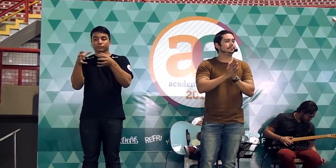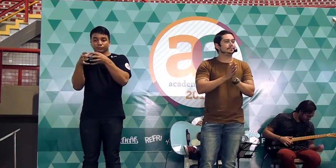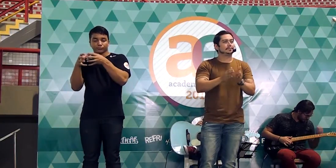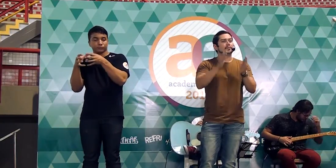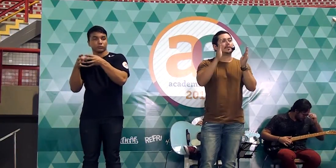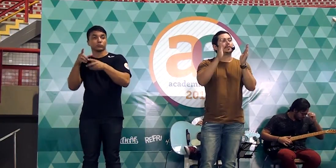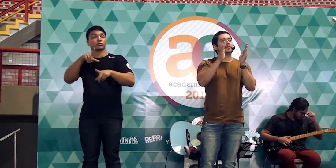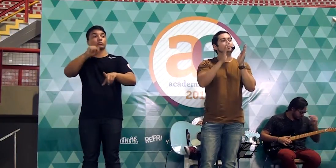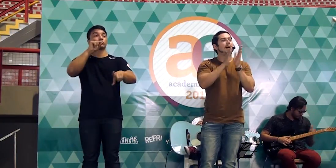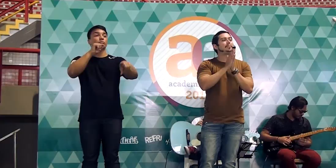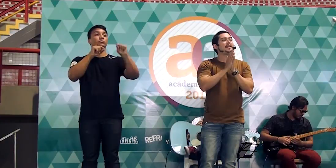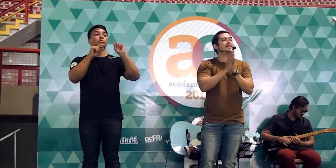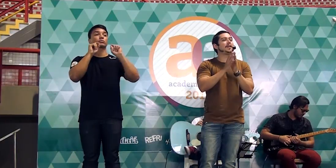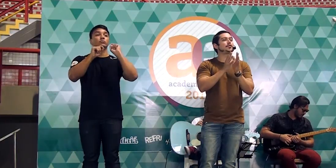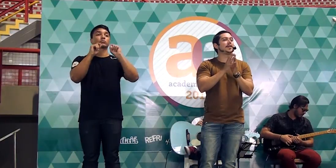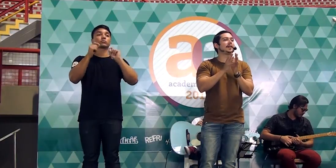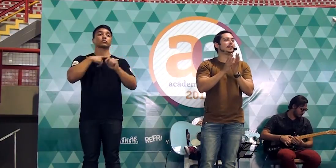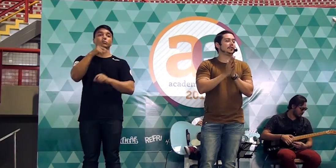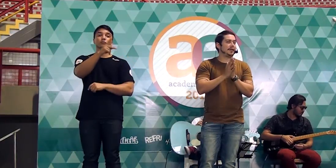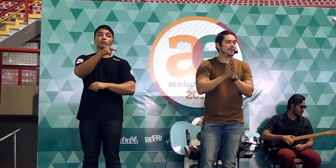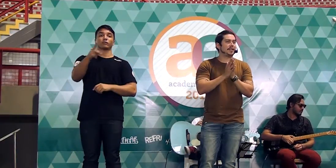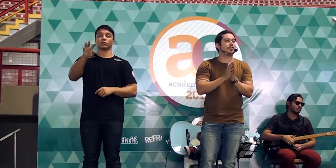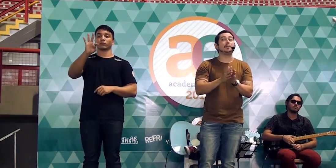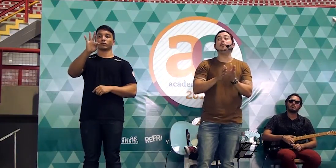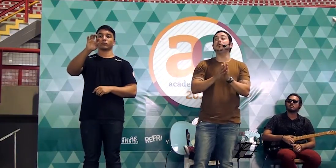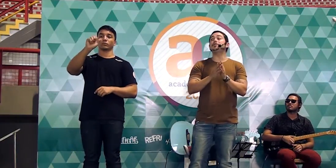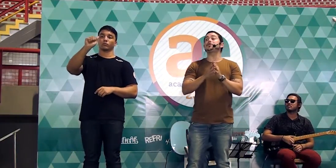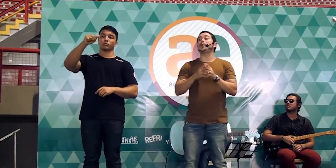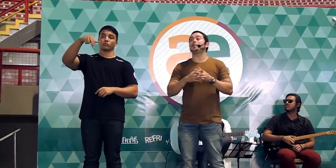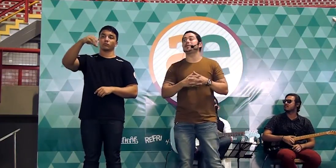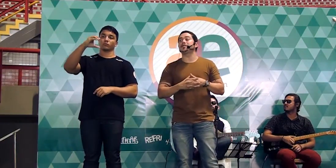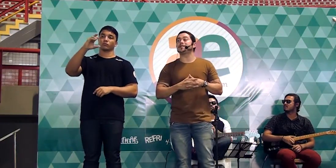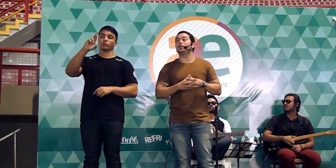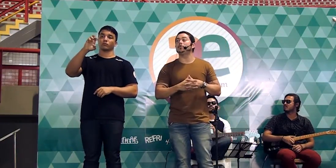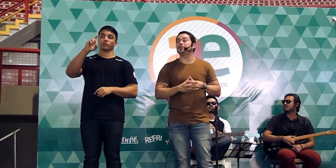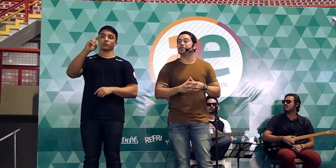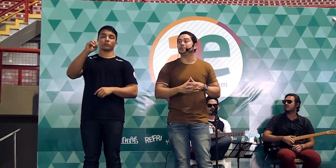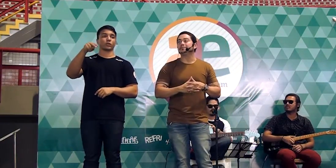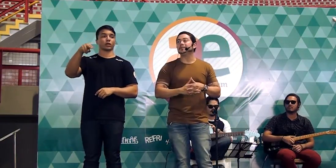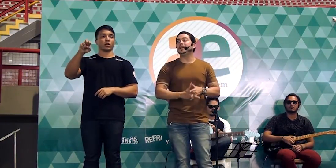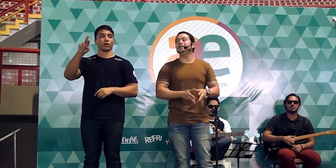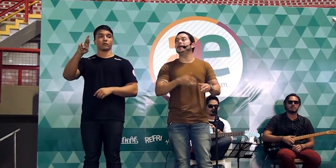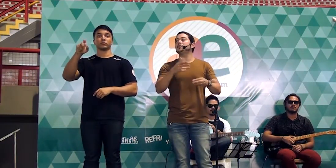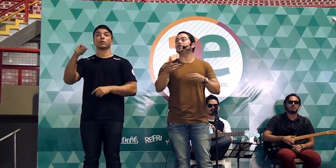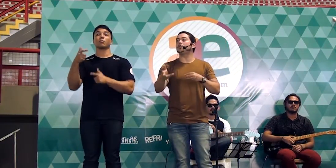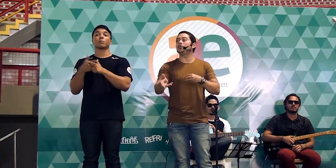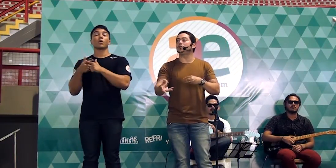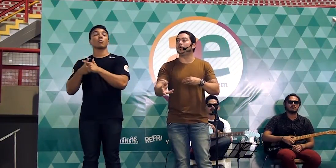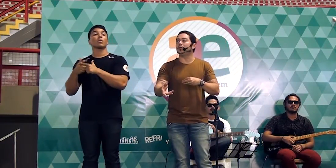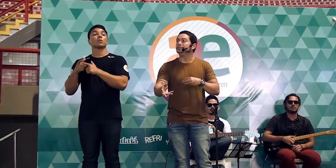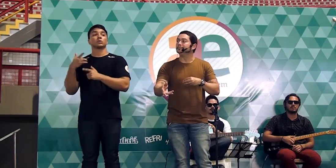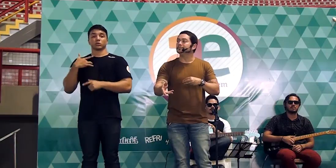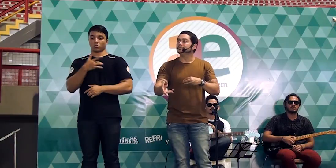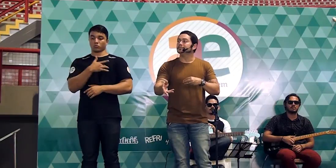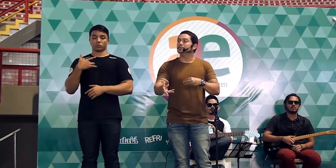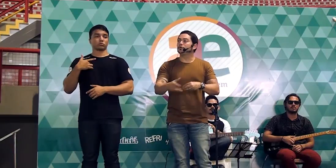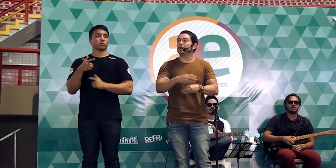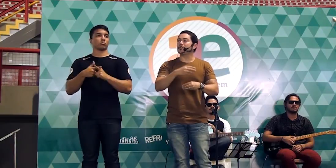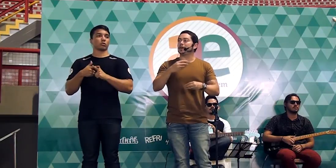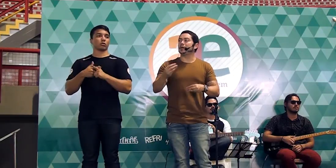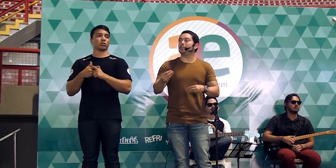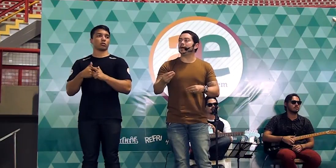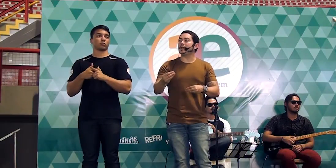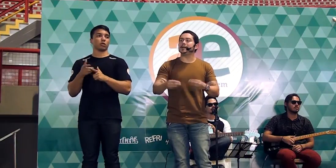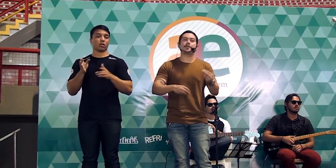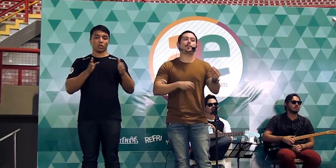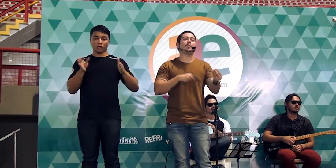escolheram para presidente o Tancredo Neves, que tinha muitos problemas de saúde e não se cuidou